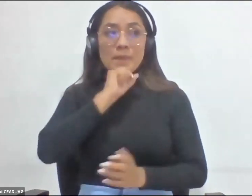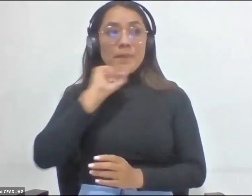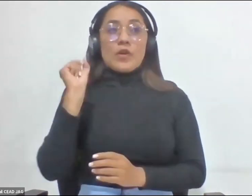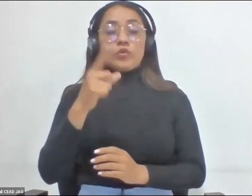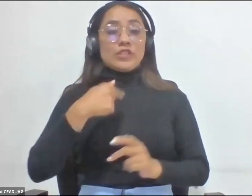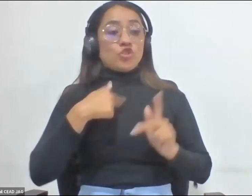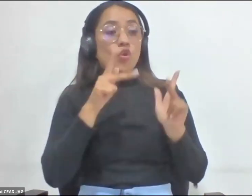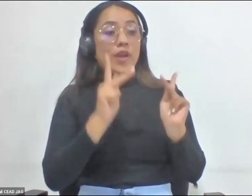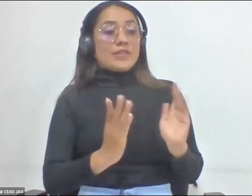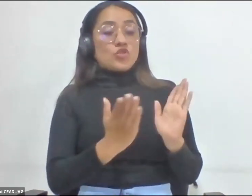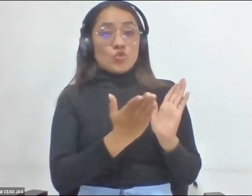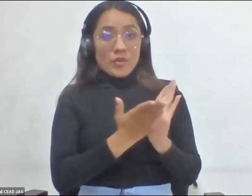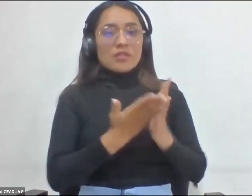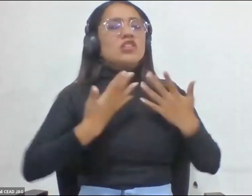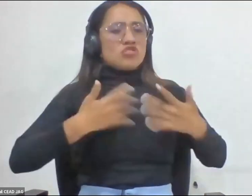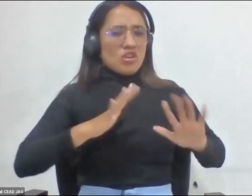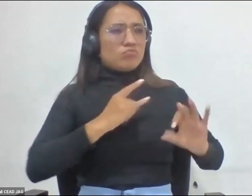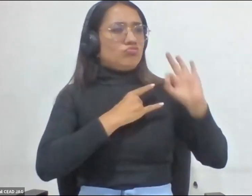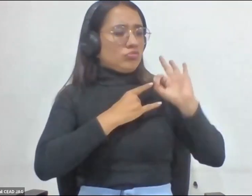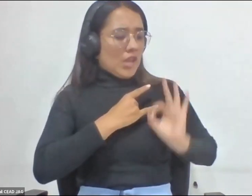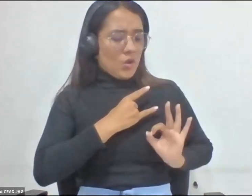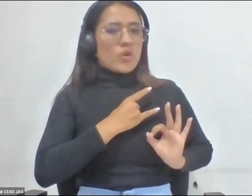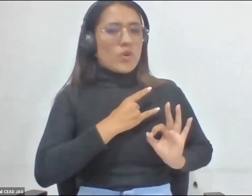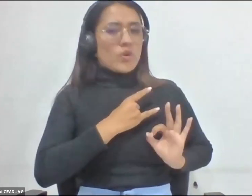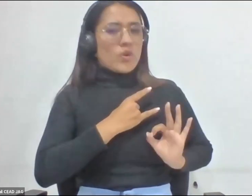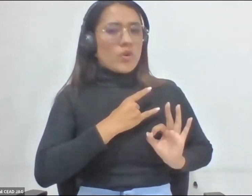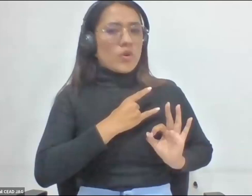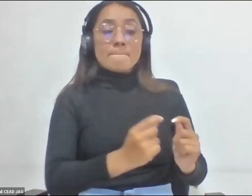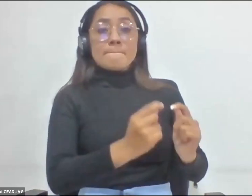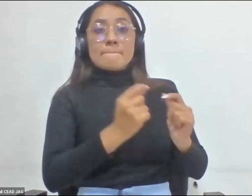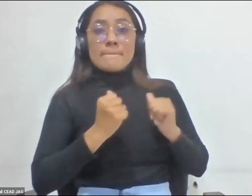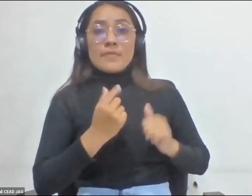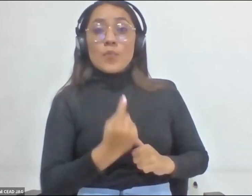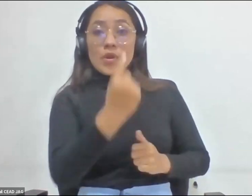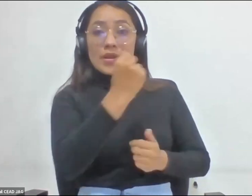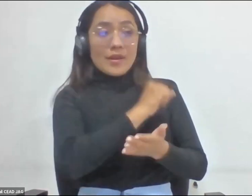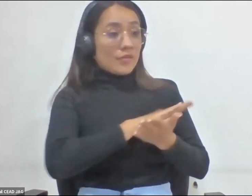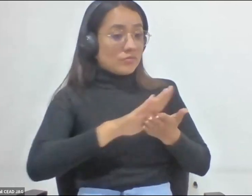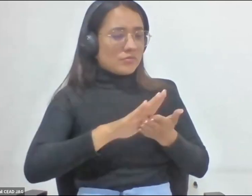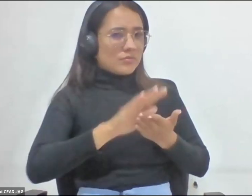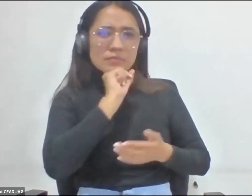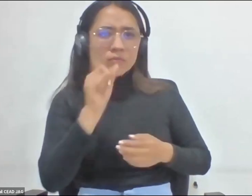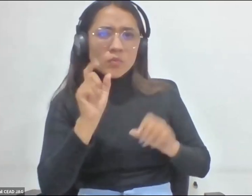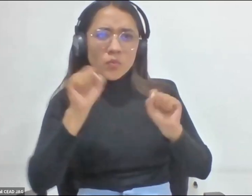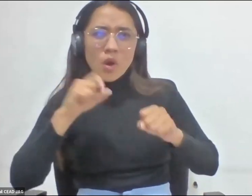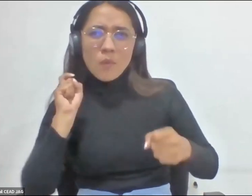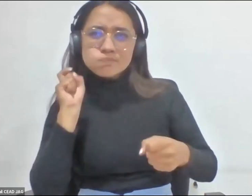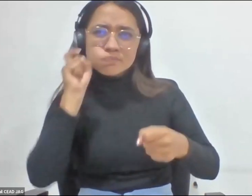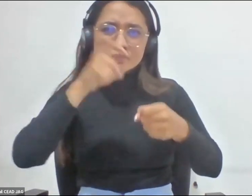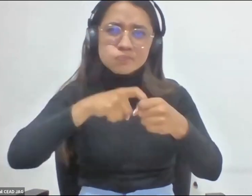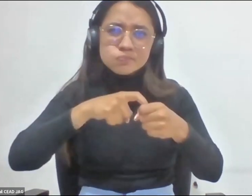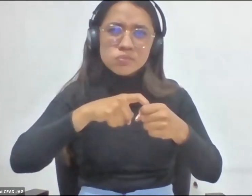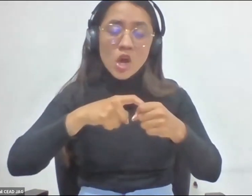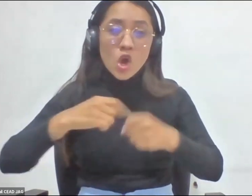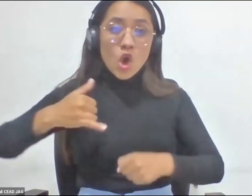unad si soy beneficiaria de la política de me puedo inscribir y beneficiarme